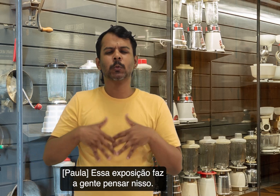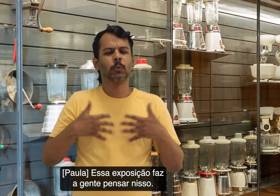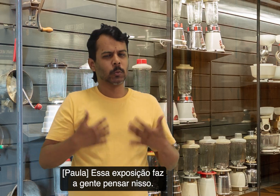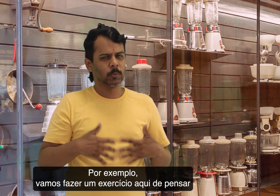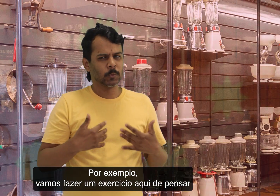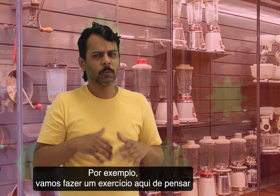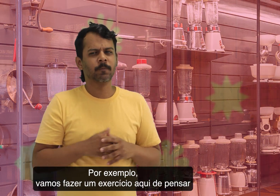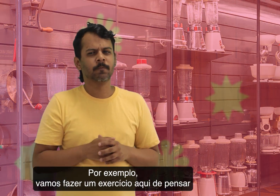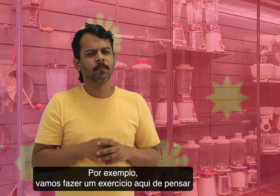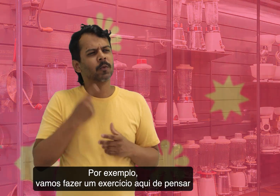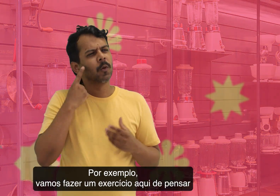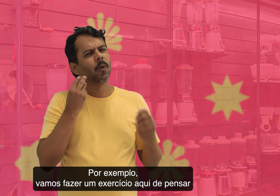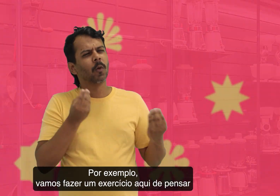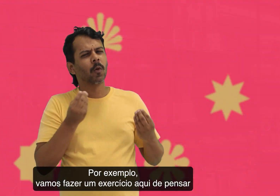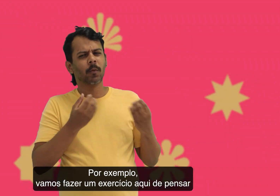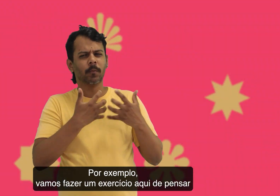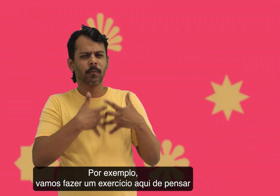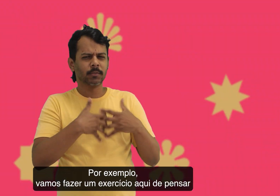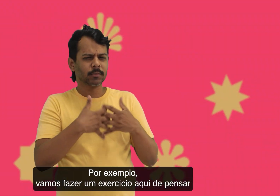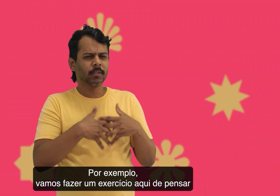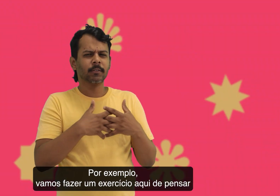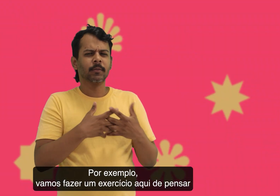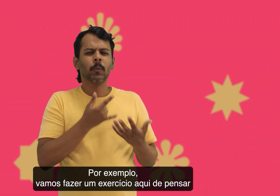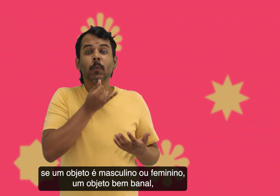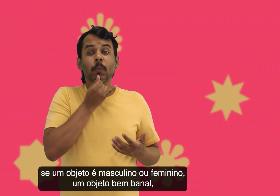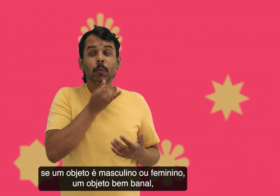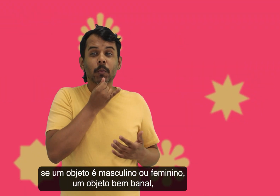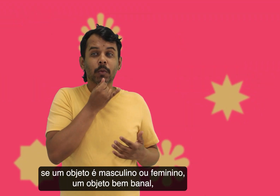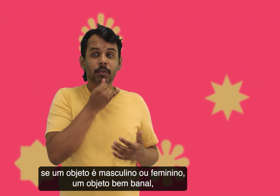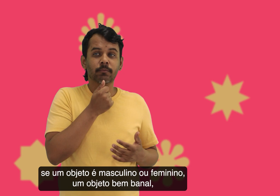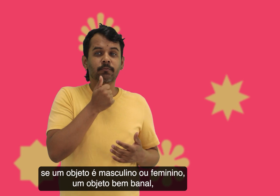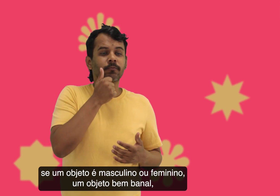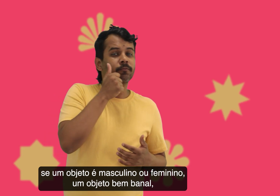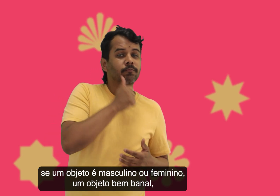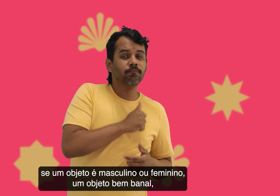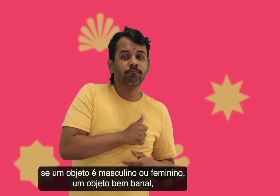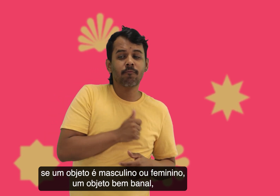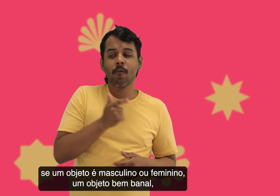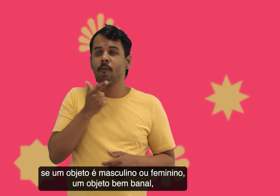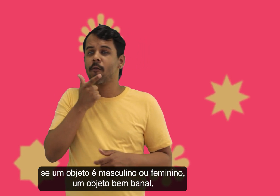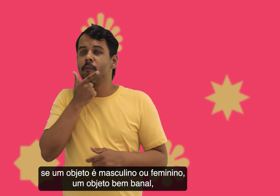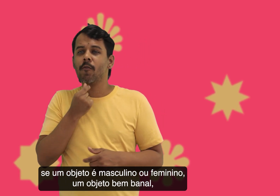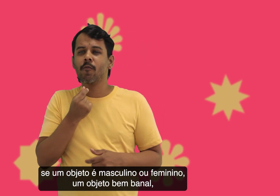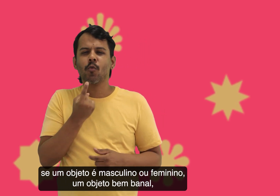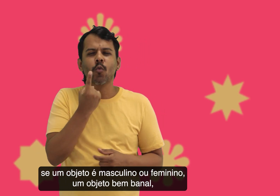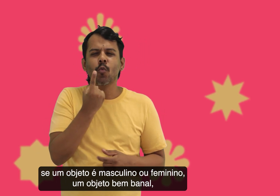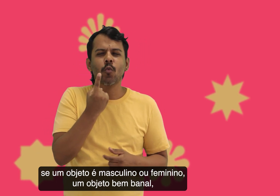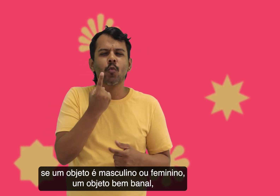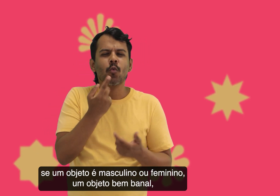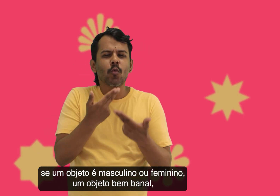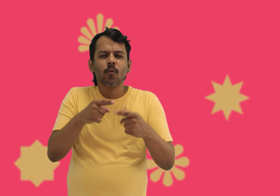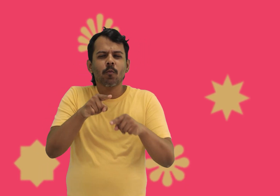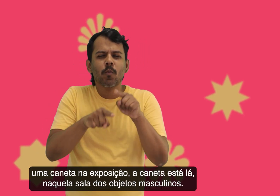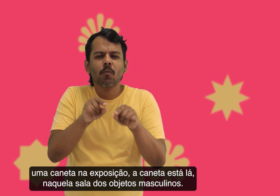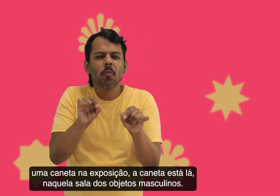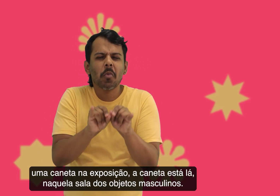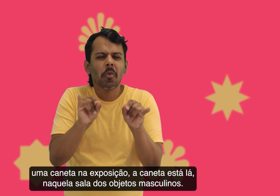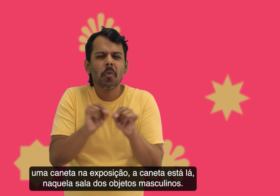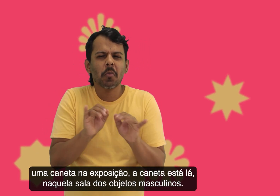nisso. Por exemplo, vamos fazer um exercício aqui, de pensar se um objeto é masculino ou feminino. Um objeto bem banal, uma